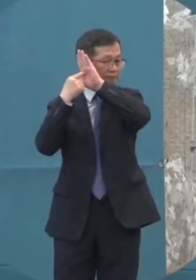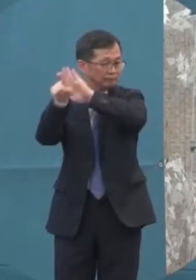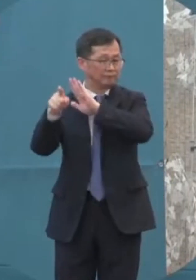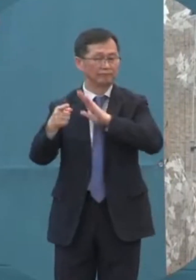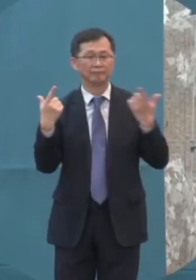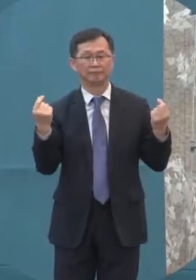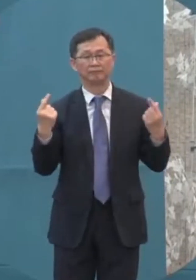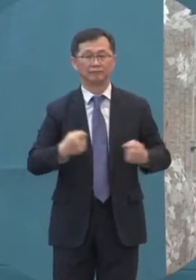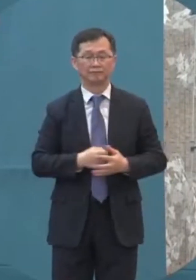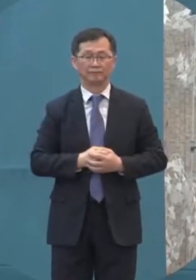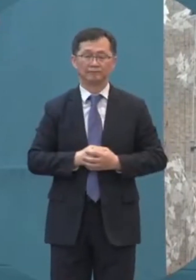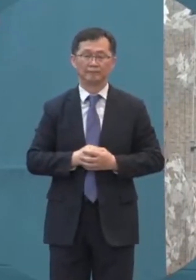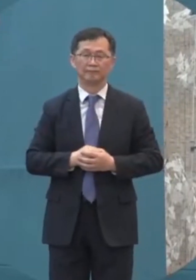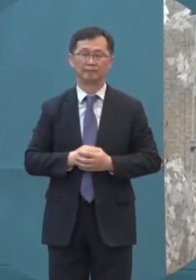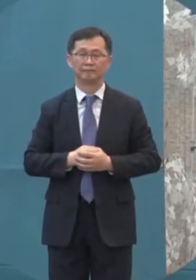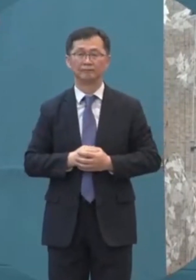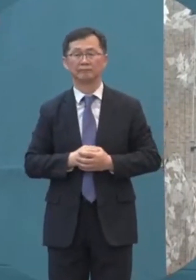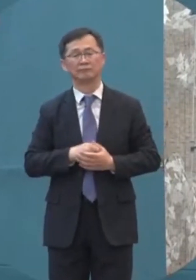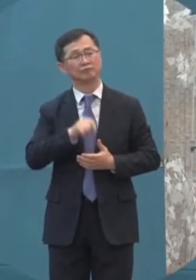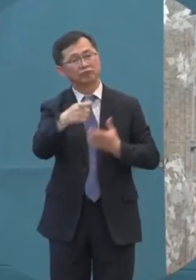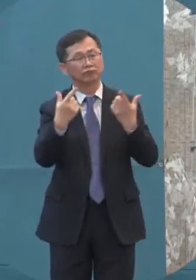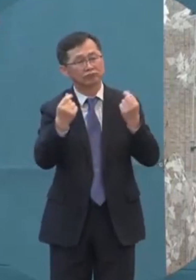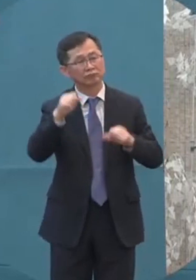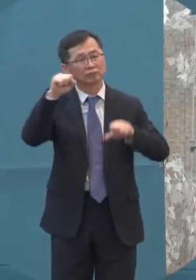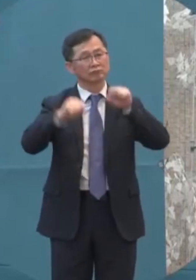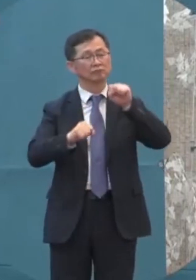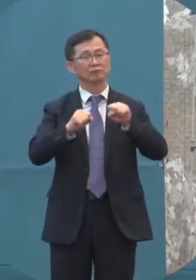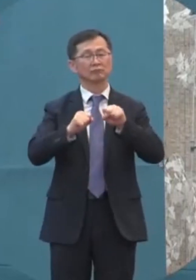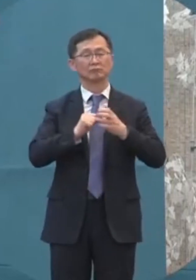것 같아요. 그렇게 해가지고